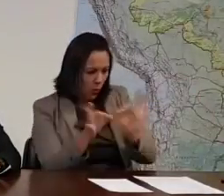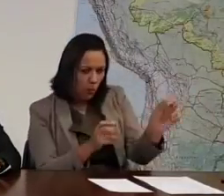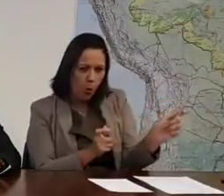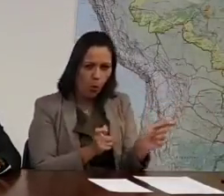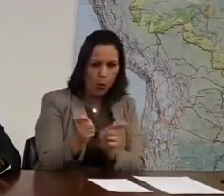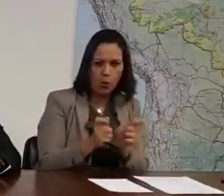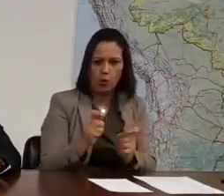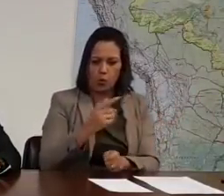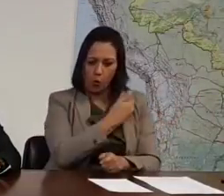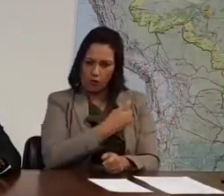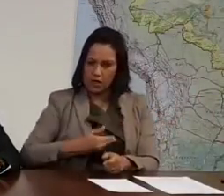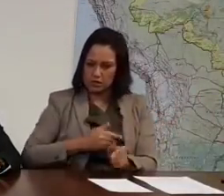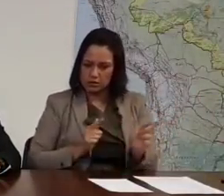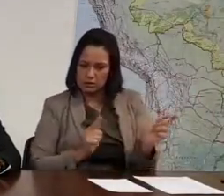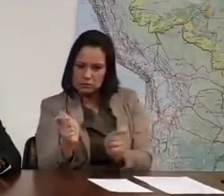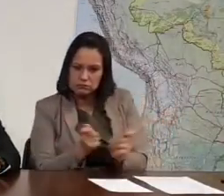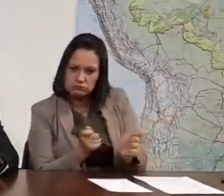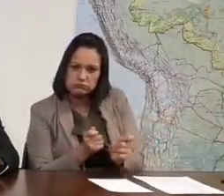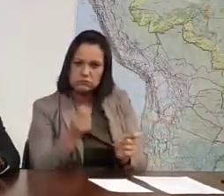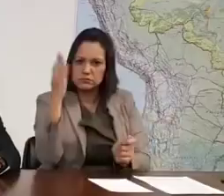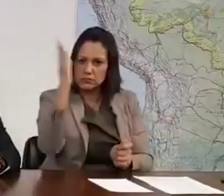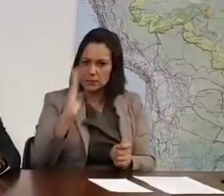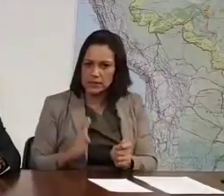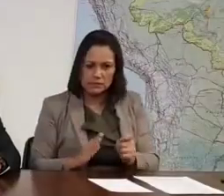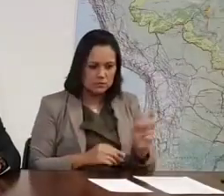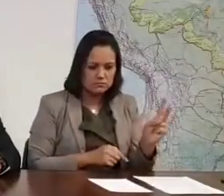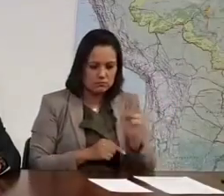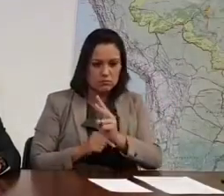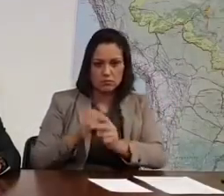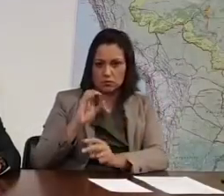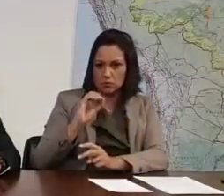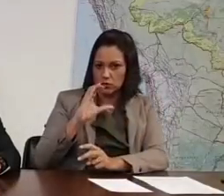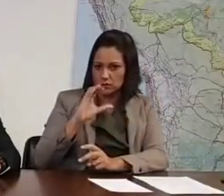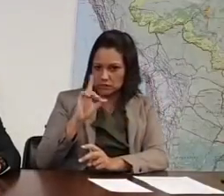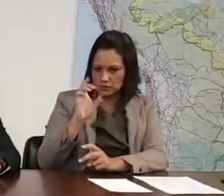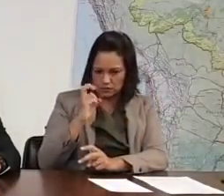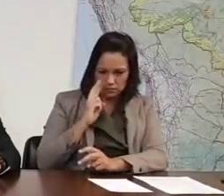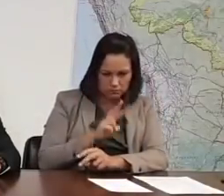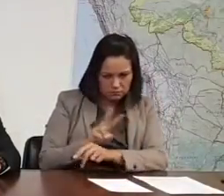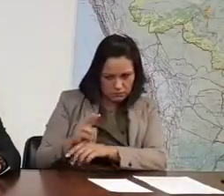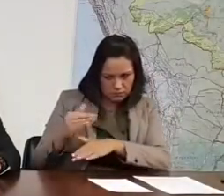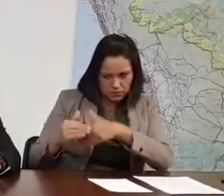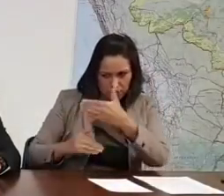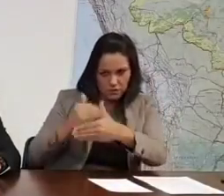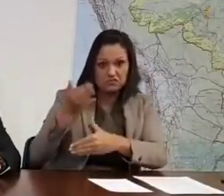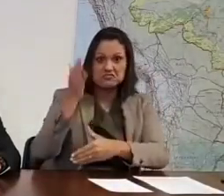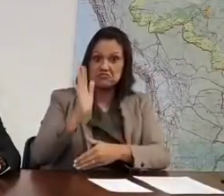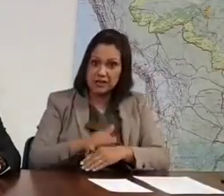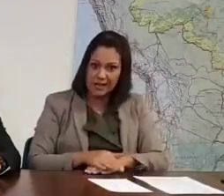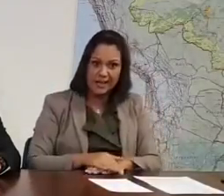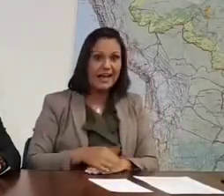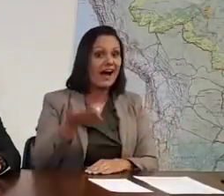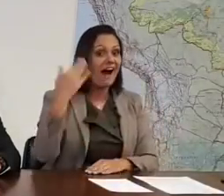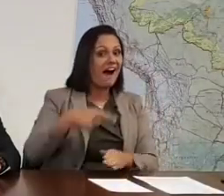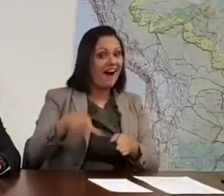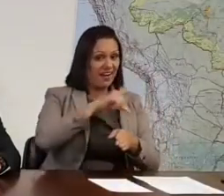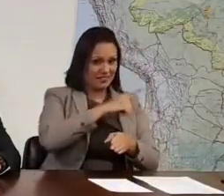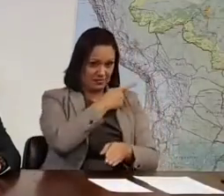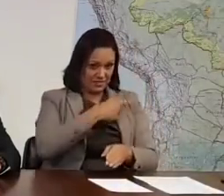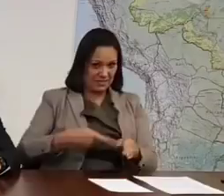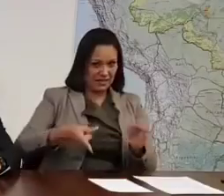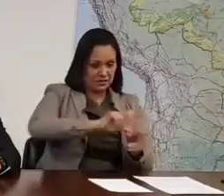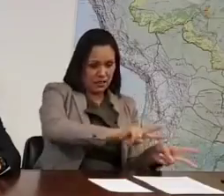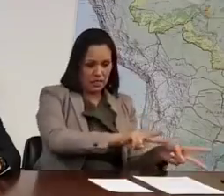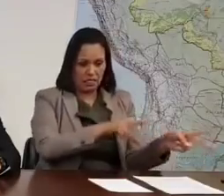governança pública no Brasil, monitorado pela OCDE. Já, presidente, na transição do nosso governo,